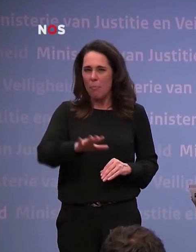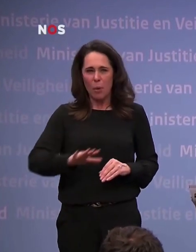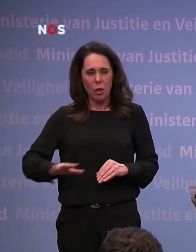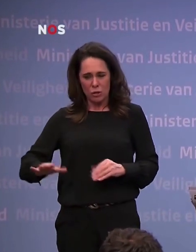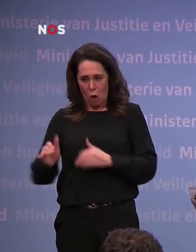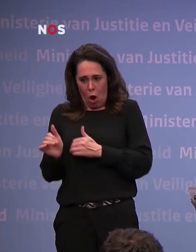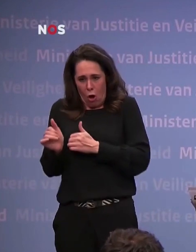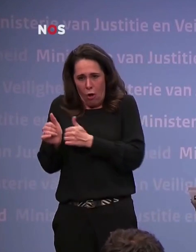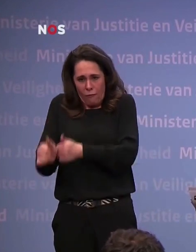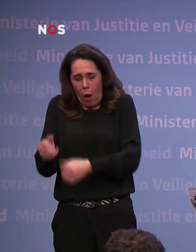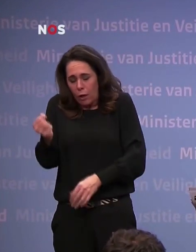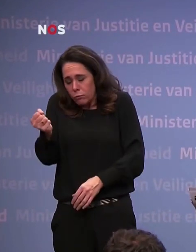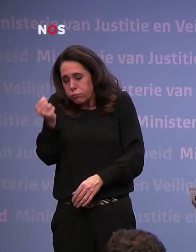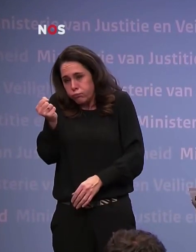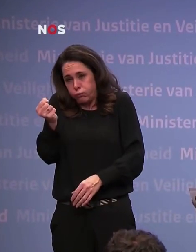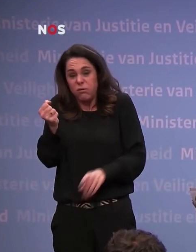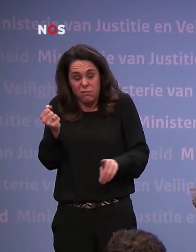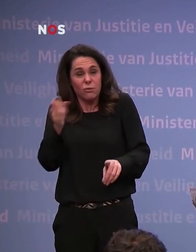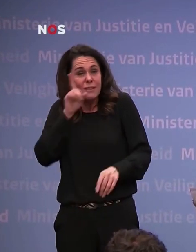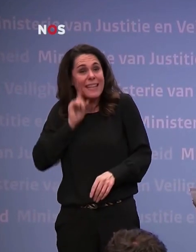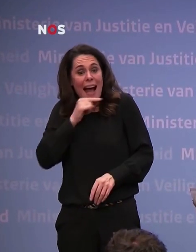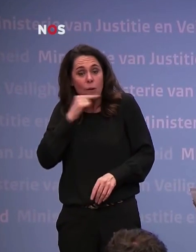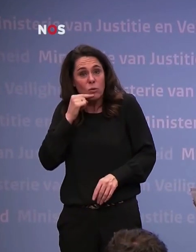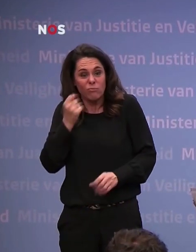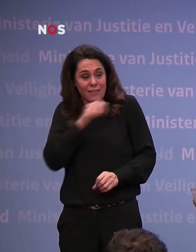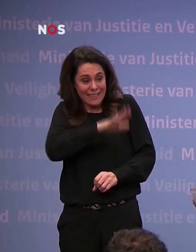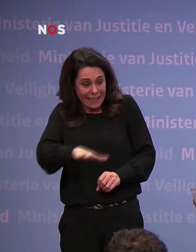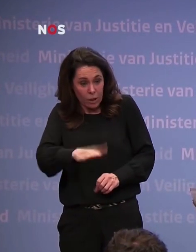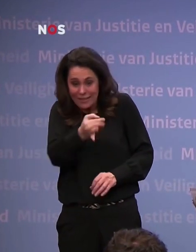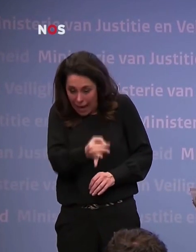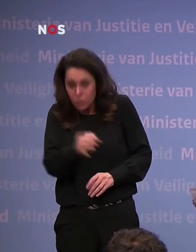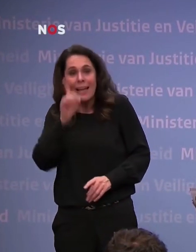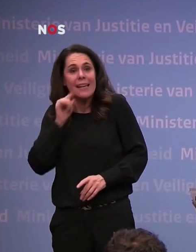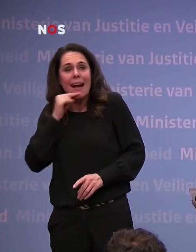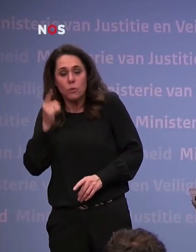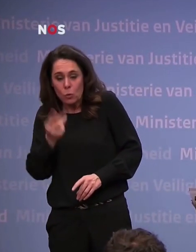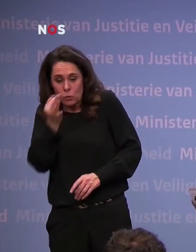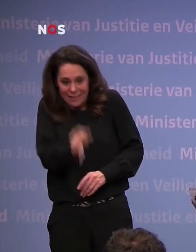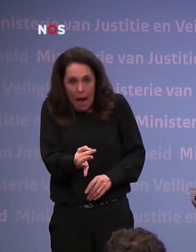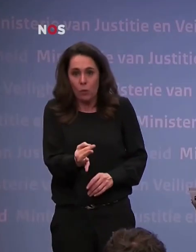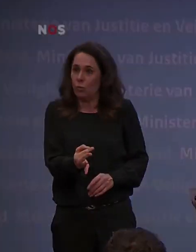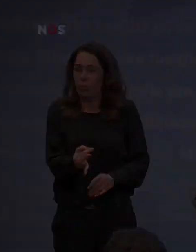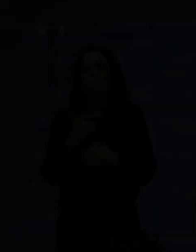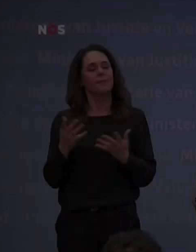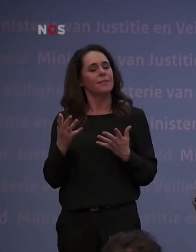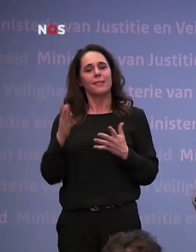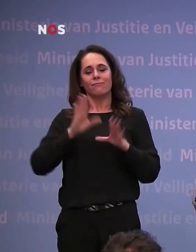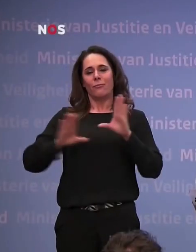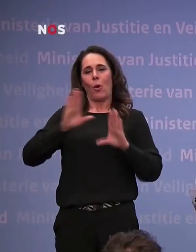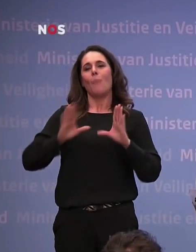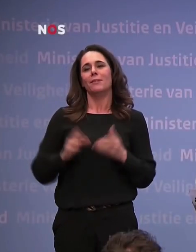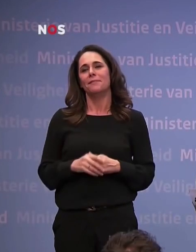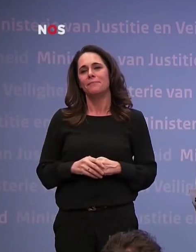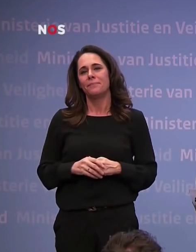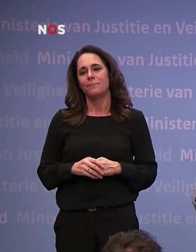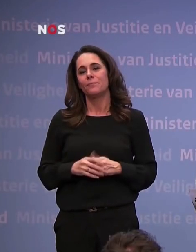heel groot zouden zijn als ouders, omdat de kinderen thuis zijn, ook ouders noodgedwongen thuis zouden moeten blijven. En ik doe